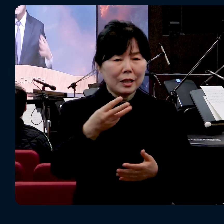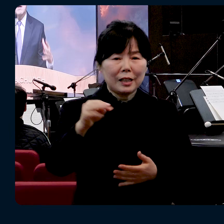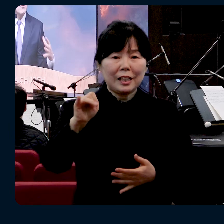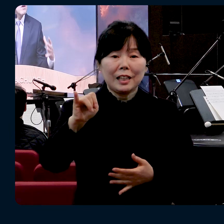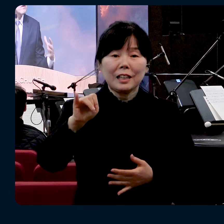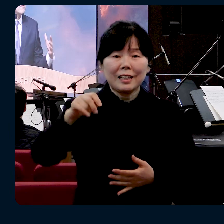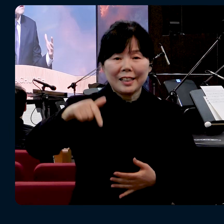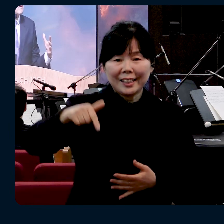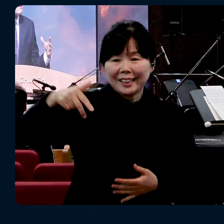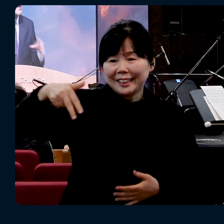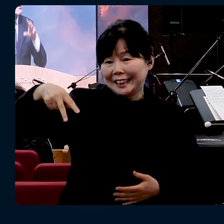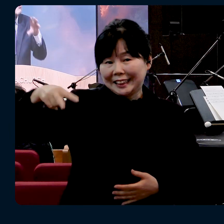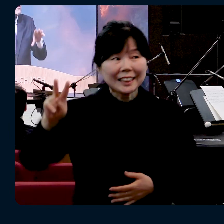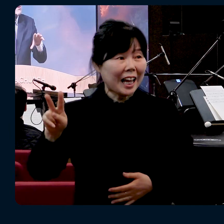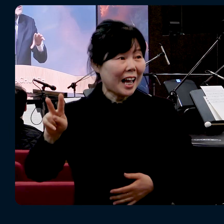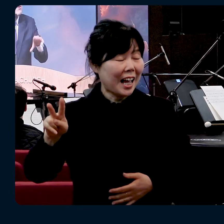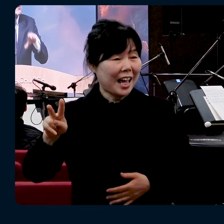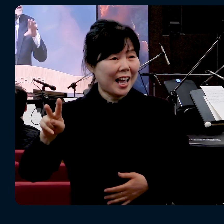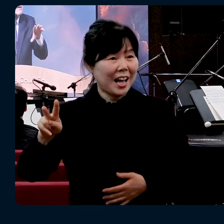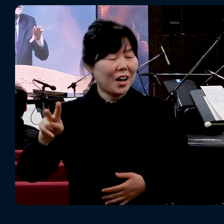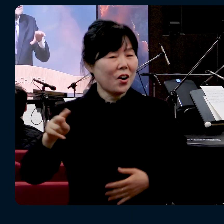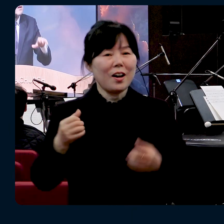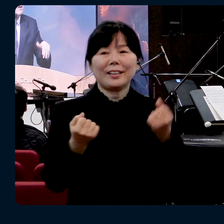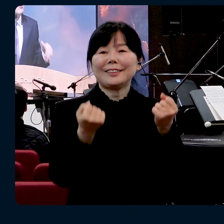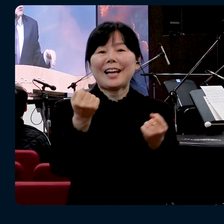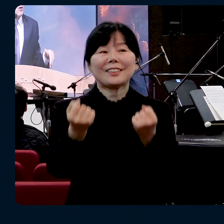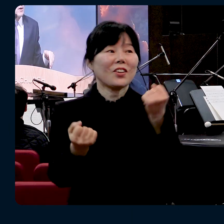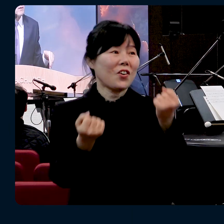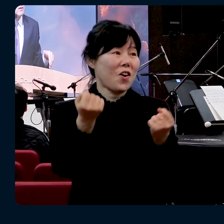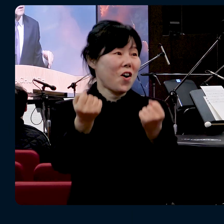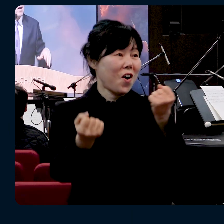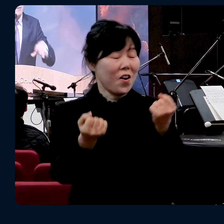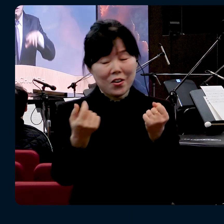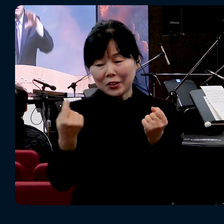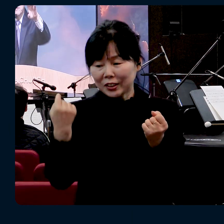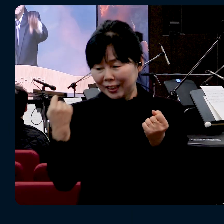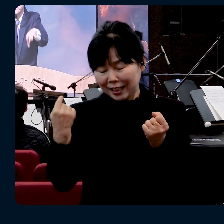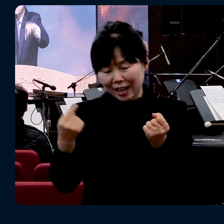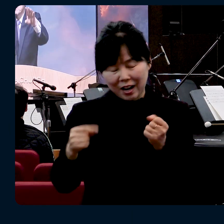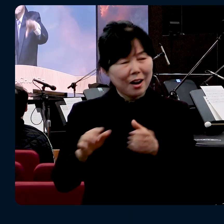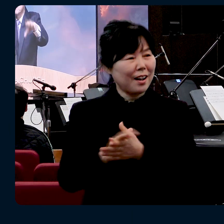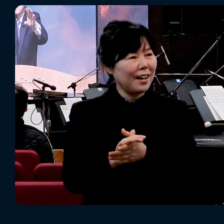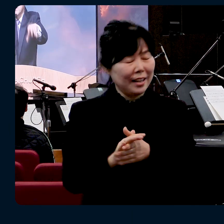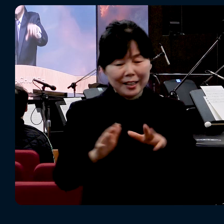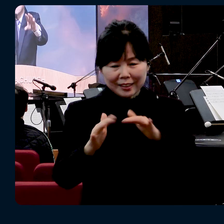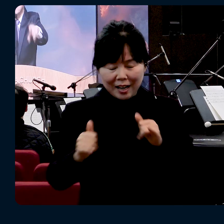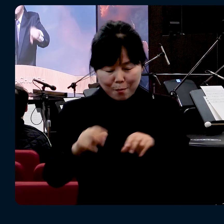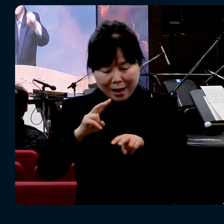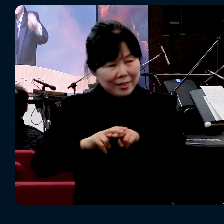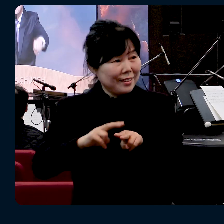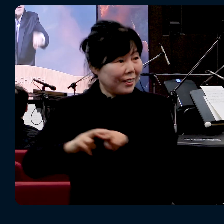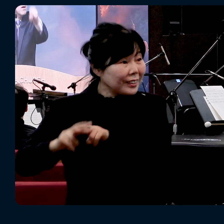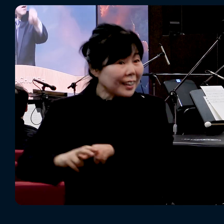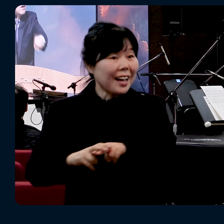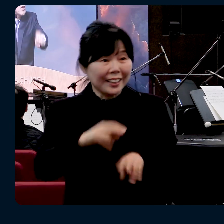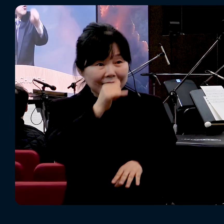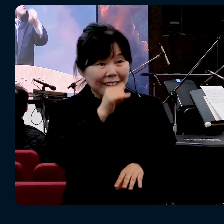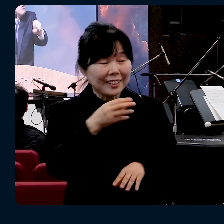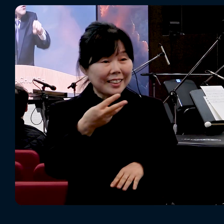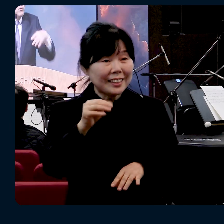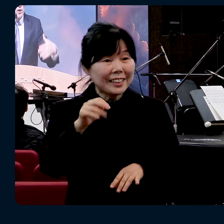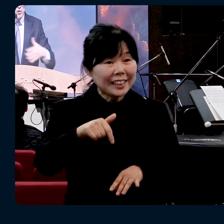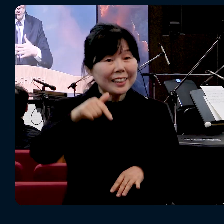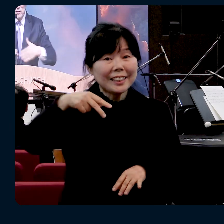하는 걸 탔거든요. 릭샤가 뭐냐면 그 자전거로 만든 인력거예요. 그래서 앞에 그 아이가 릭샤를